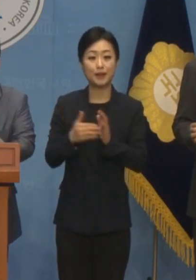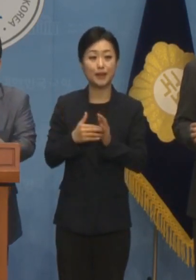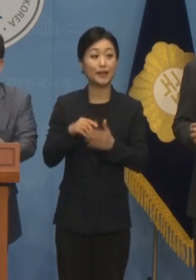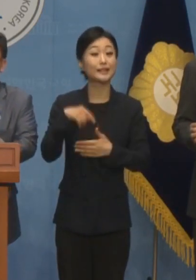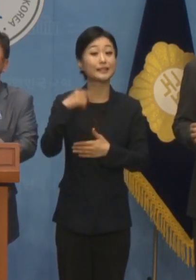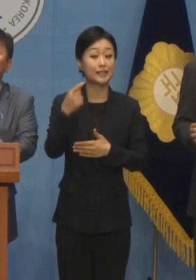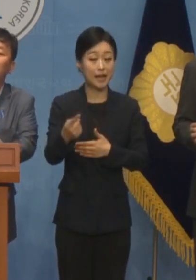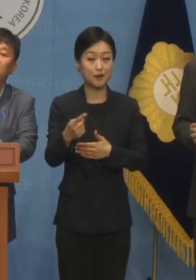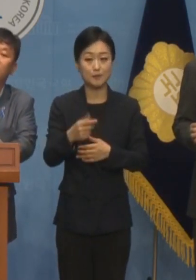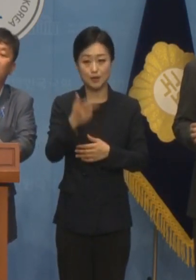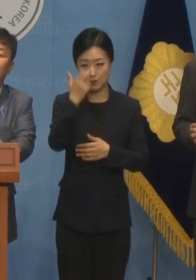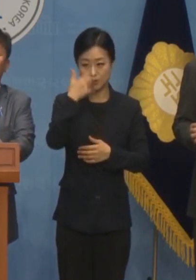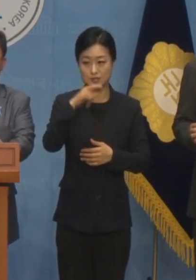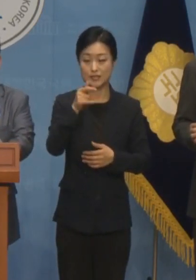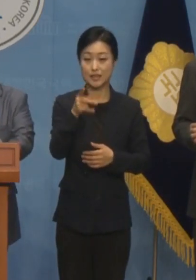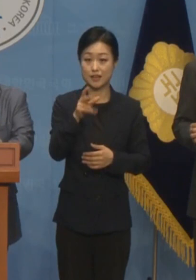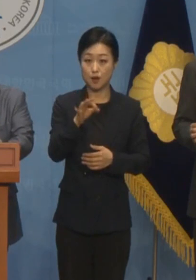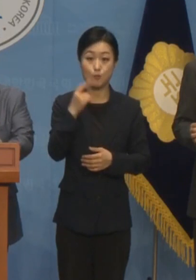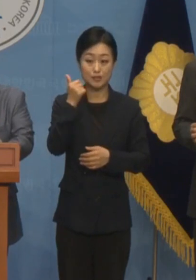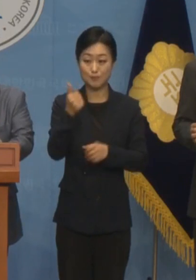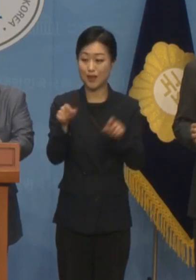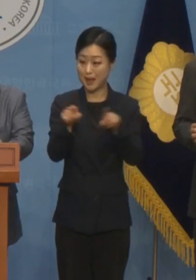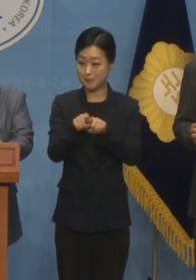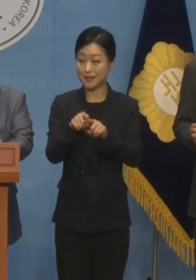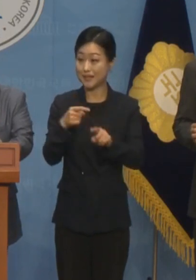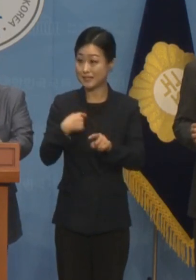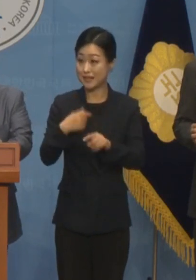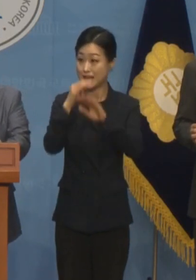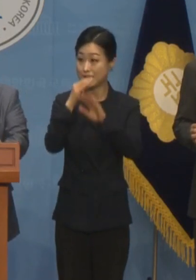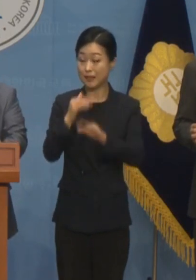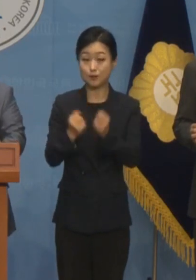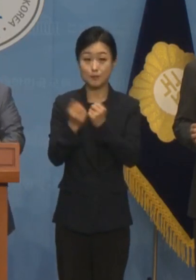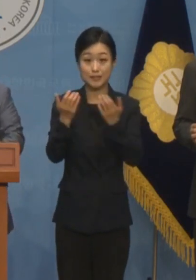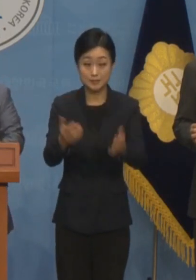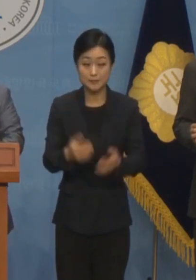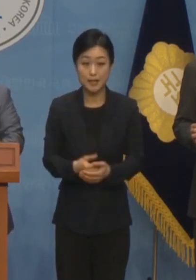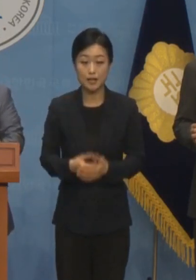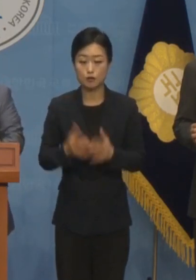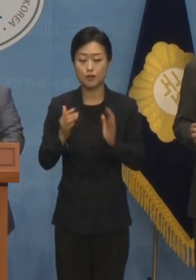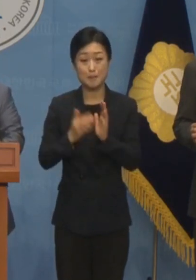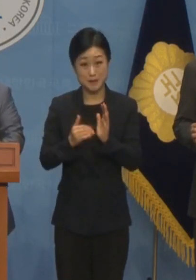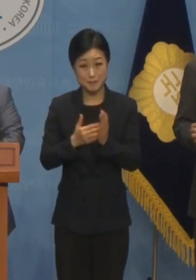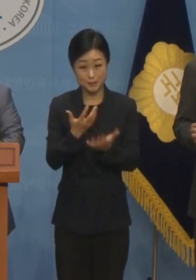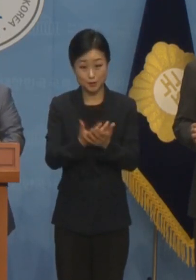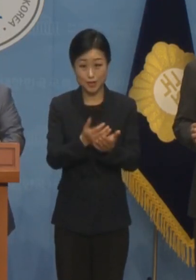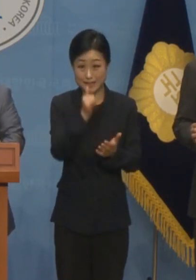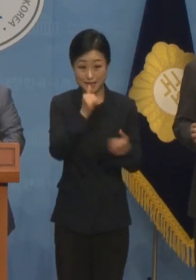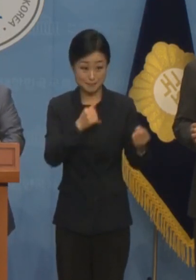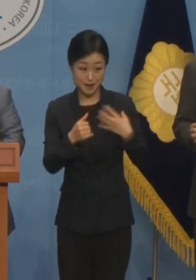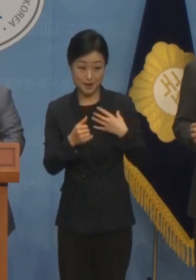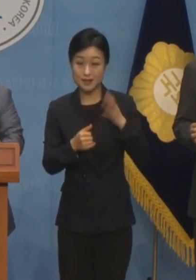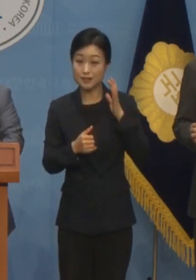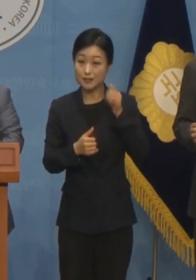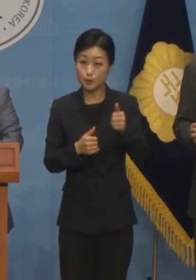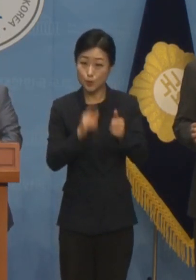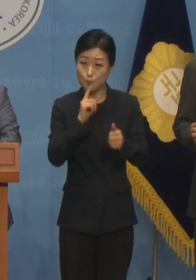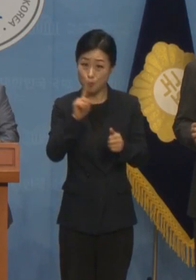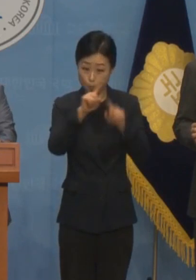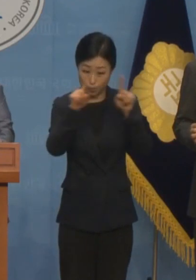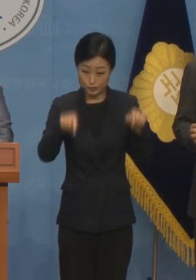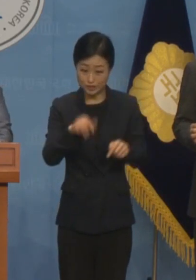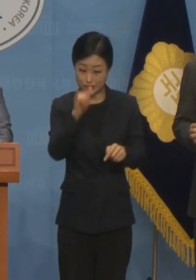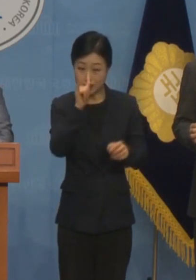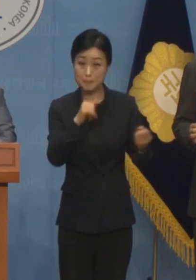다음에 최재형 목사님이랑 제가 함께 제대로 한번 반박을 했습니다. 거기에 국가기밀 용산 대통령실 보고서류가